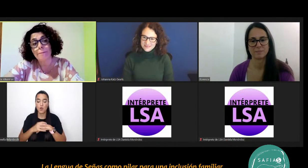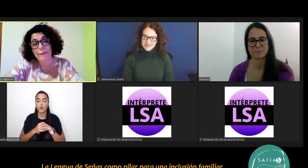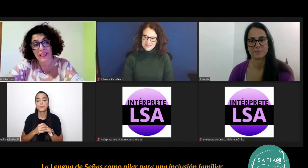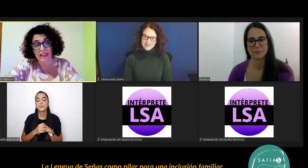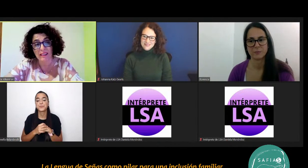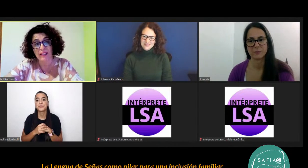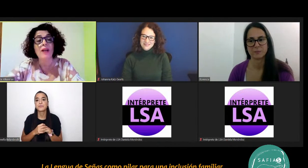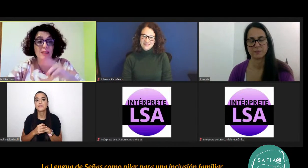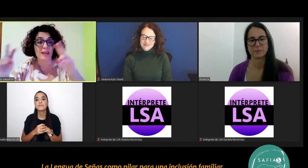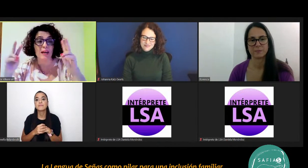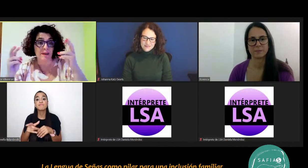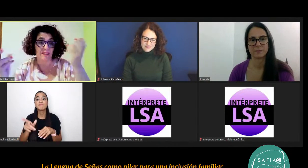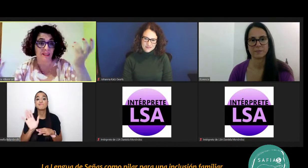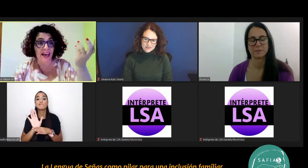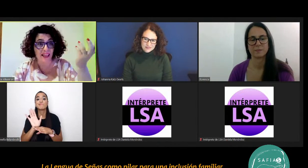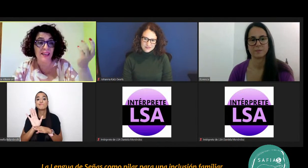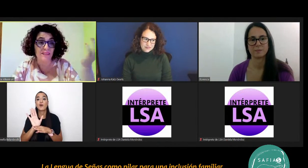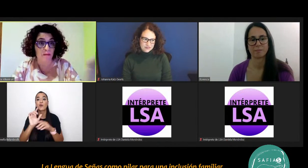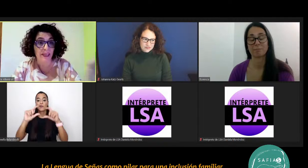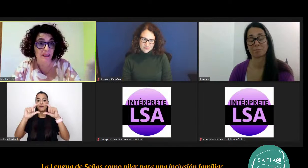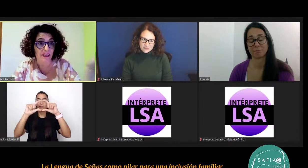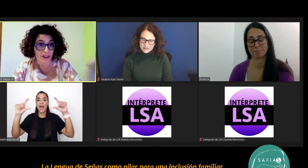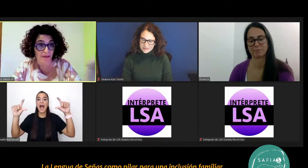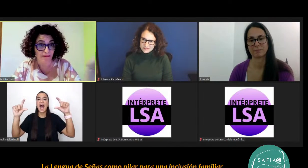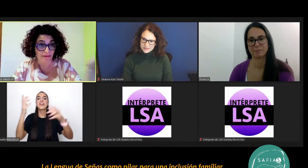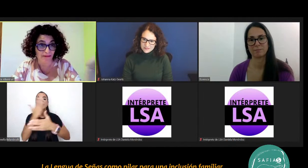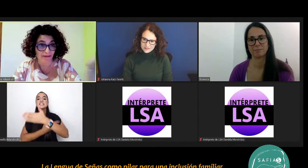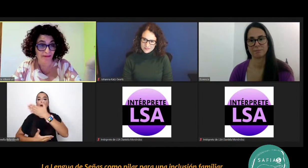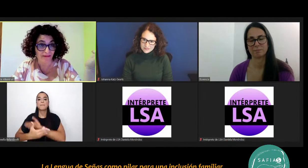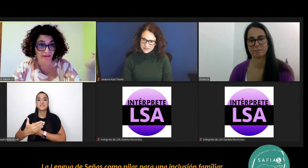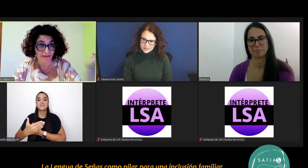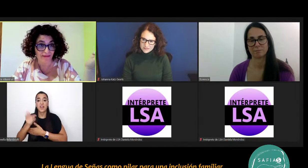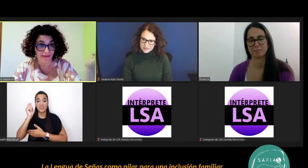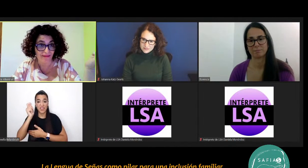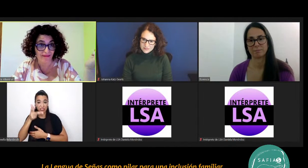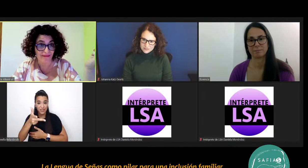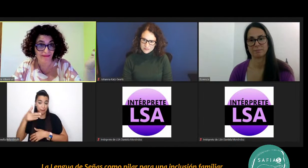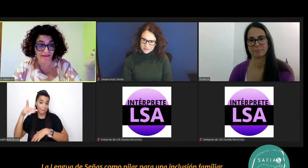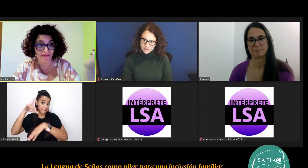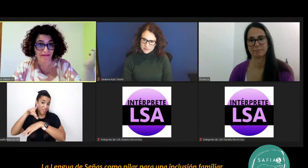el nombre de una discapacidad es el médico.